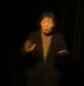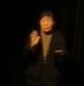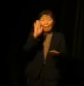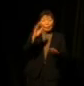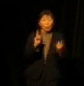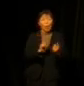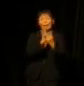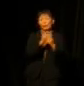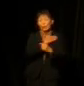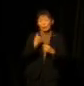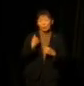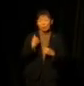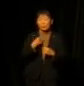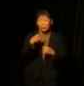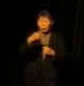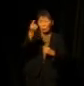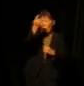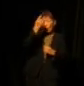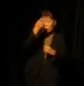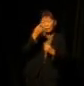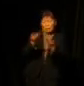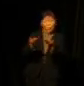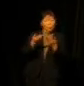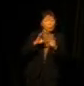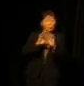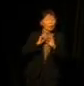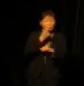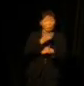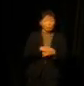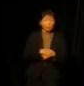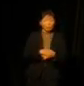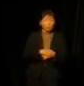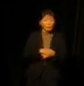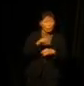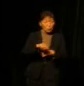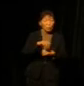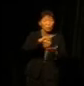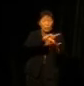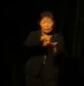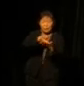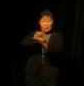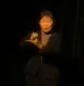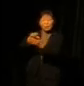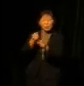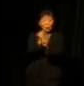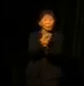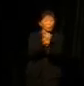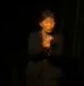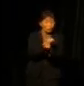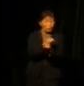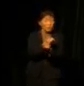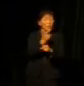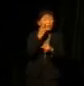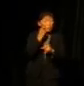っていうね、教えを受けていたんですね。これはね、最近ではもう、あの、そういうことに変わってきてます。もし一人きりだったら、近所の人